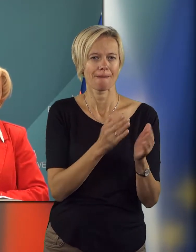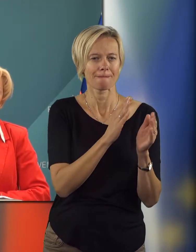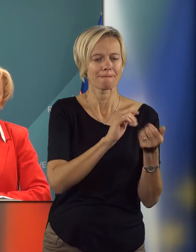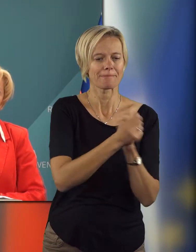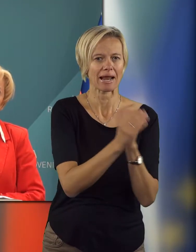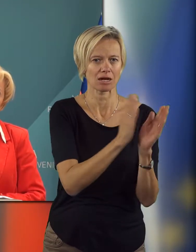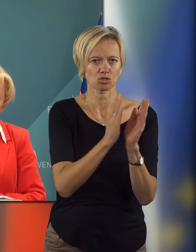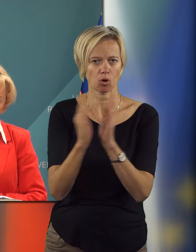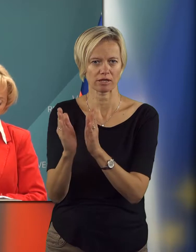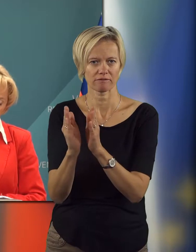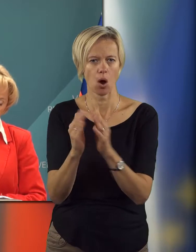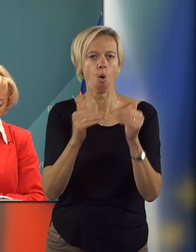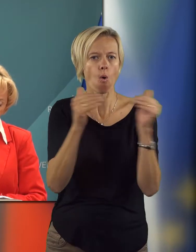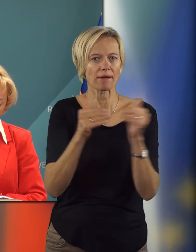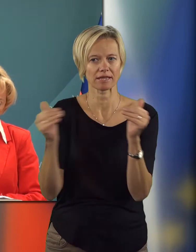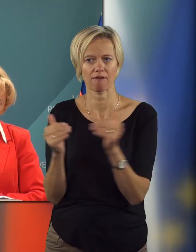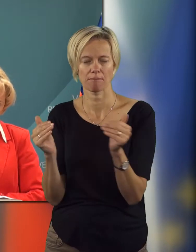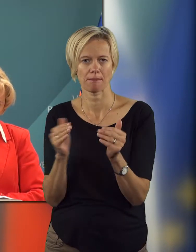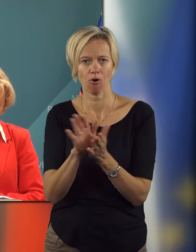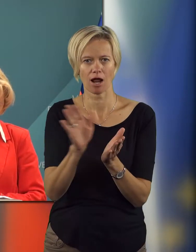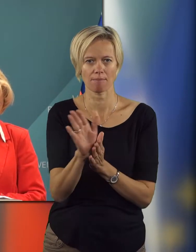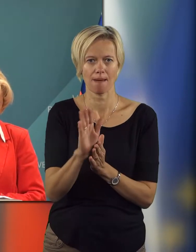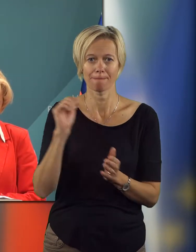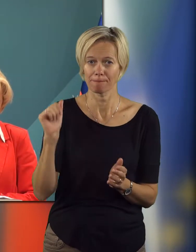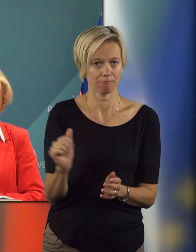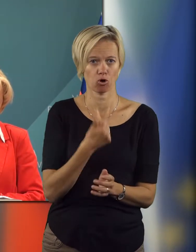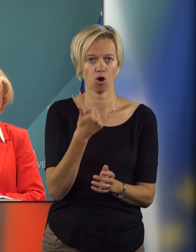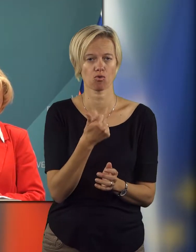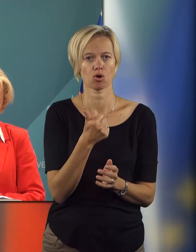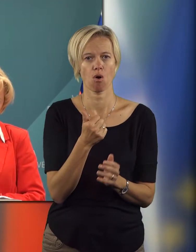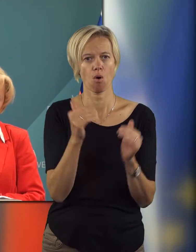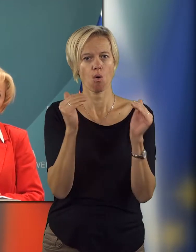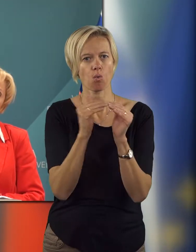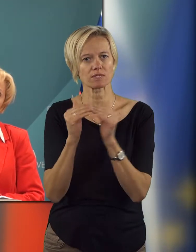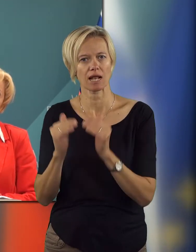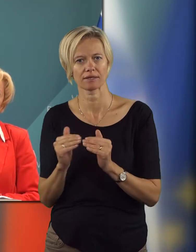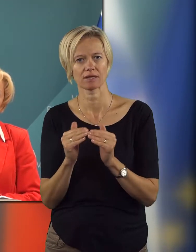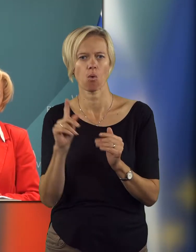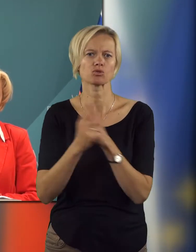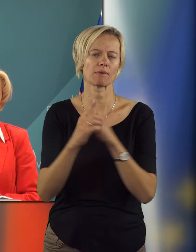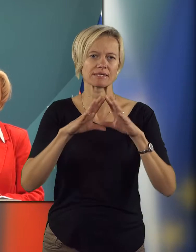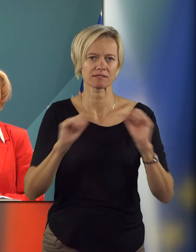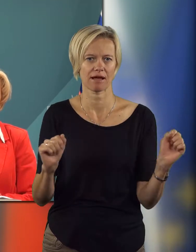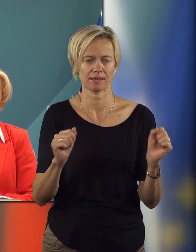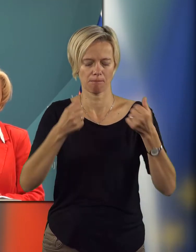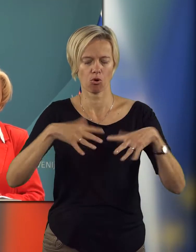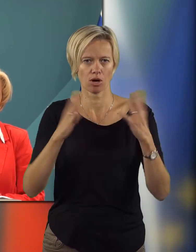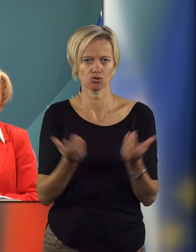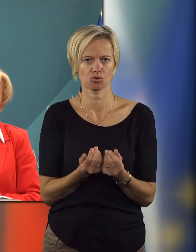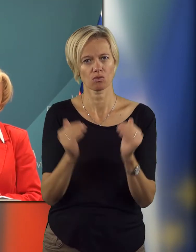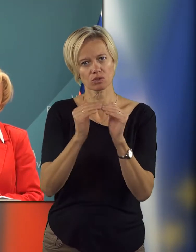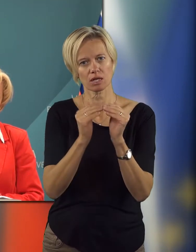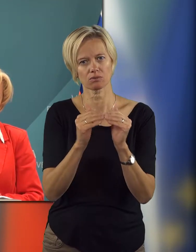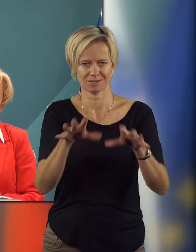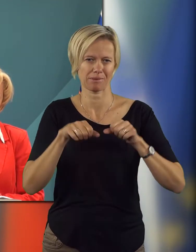z prerasporeditvami, omejitvami porabe ponovno uskladi oziroma izvede proračun